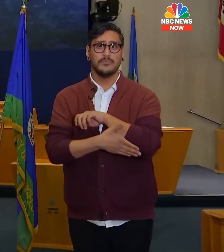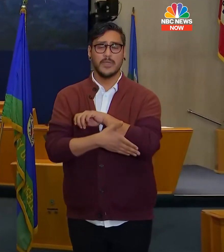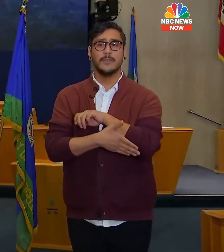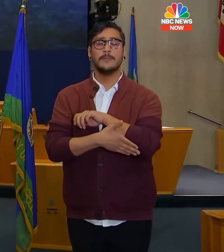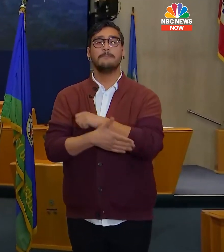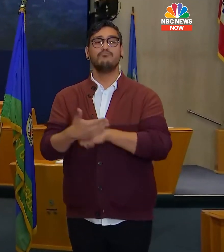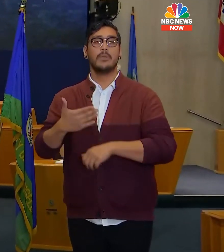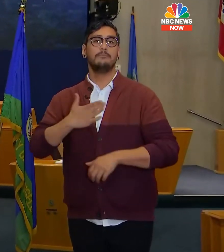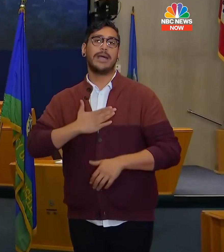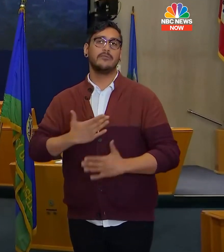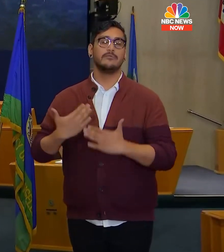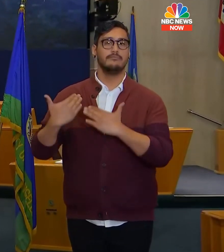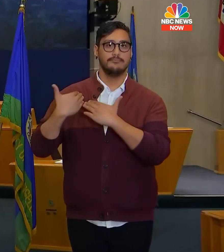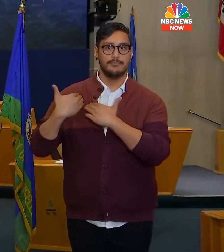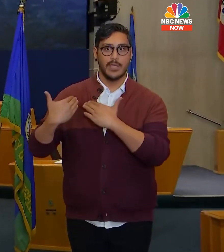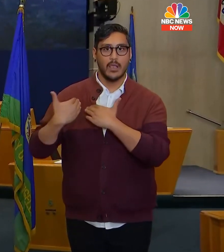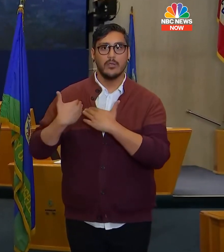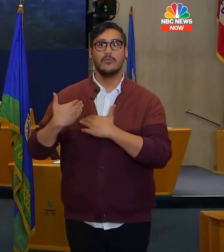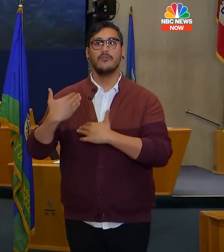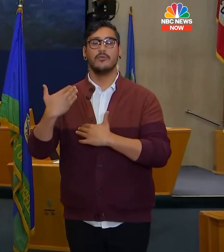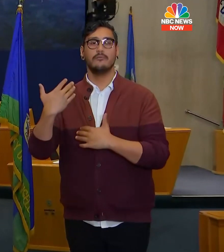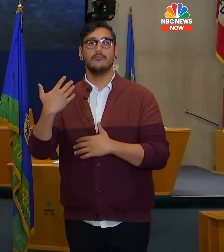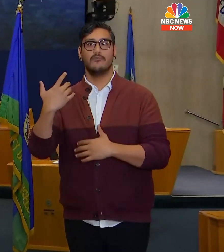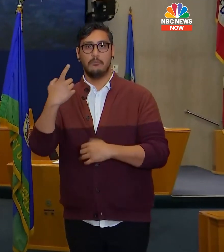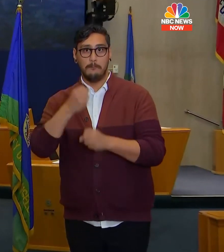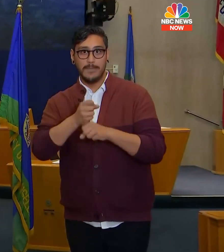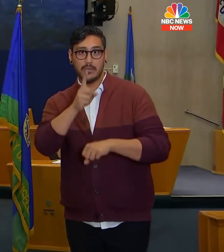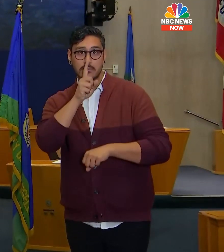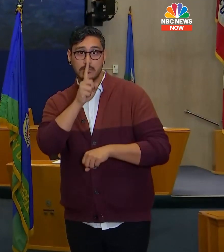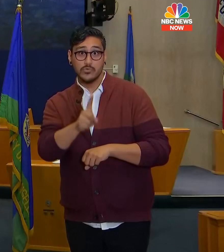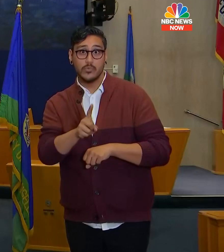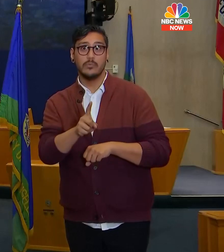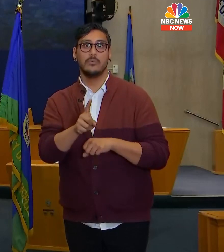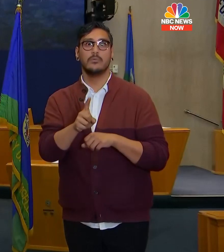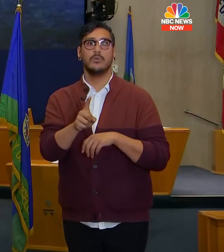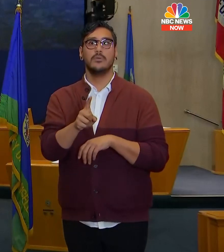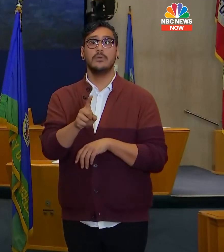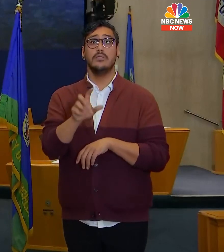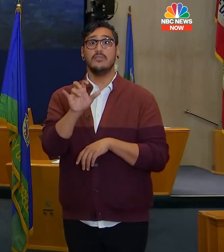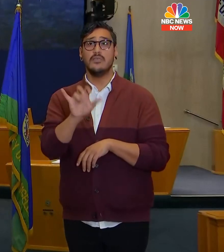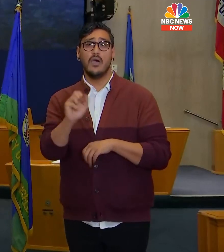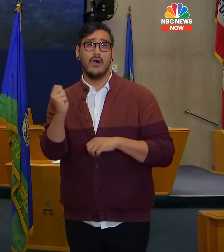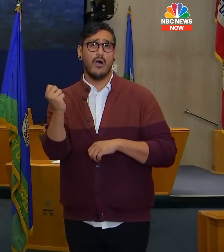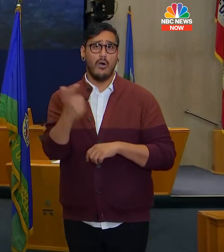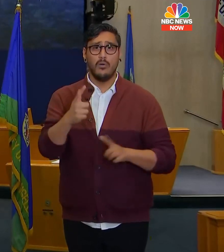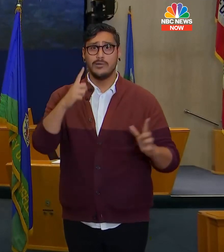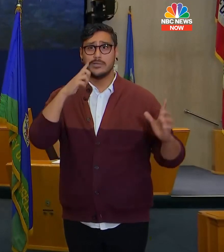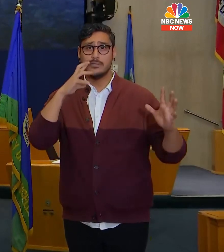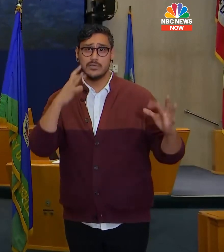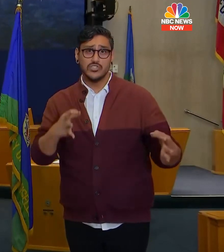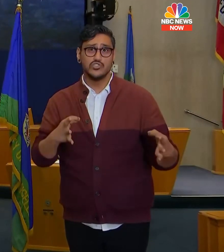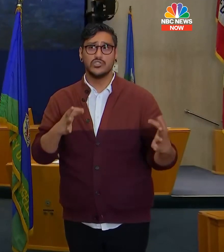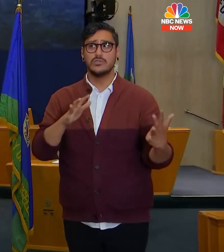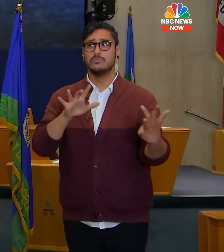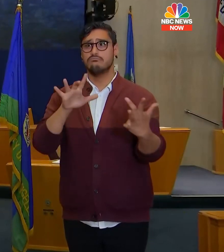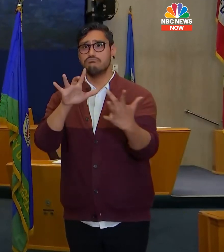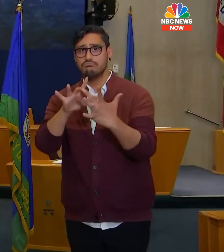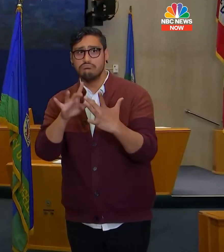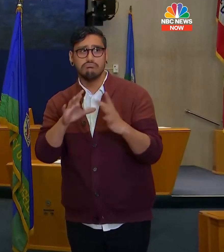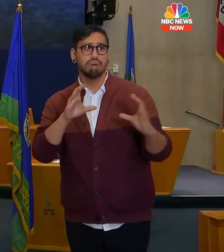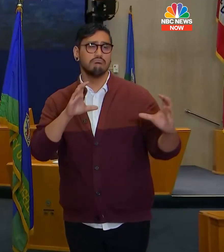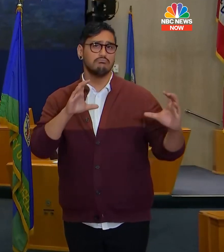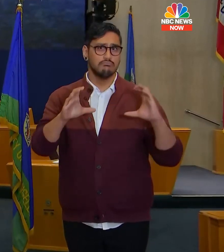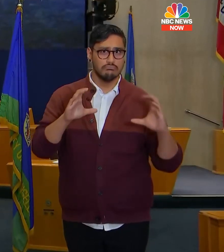alguacil, tengo la responsabilidad de asegurar de que todas las decisiones, las comunicaciones